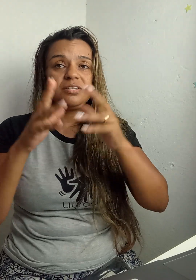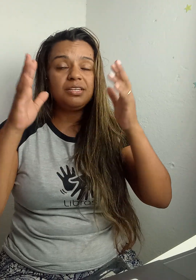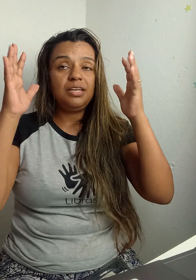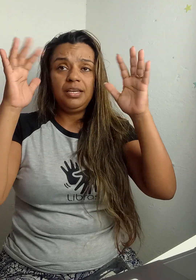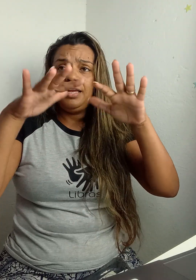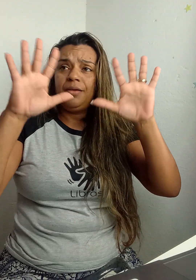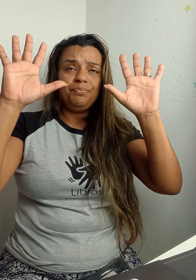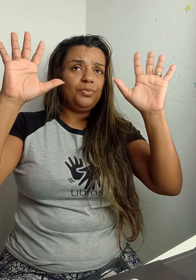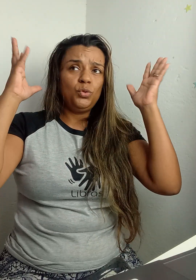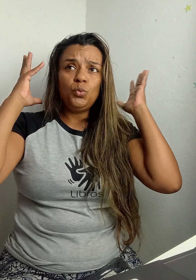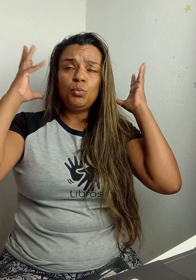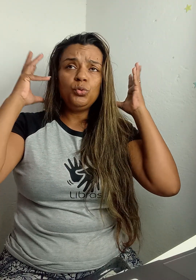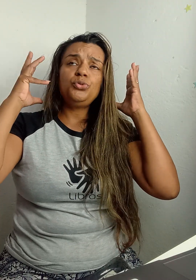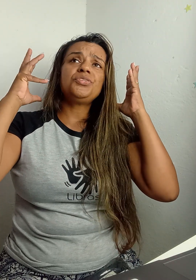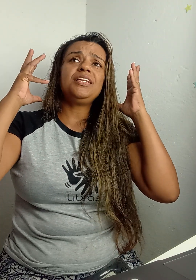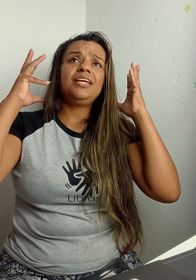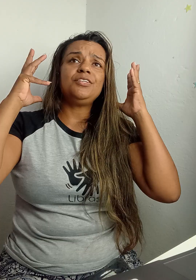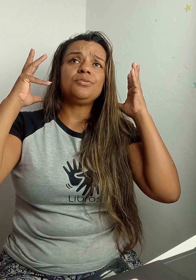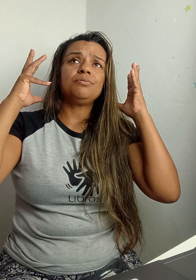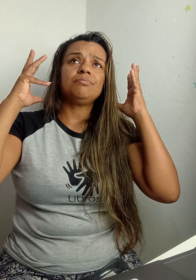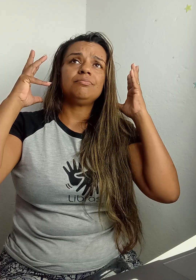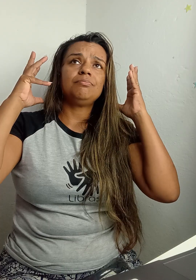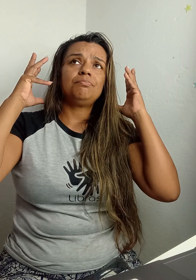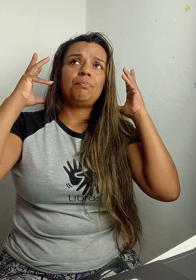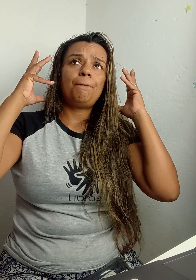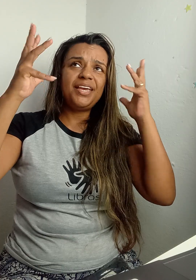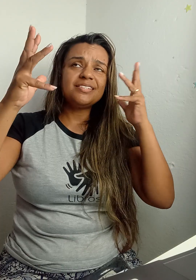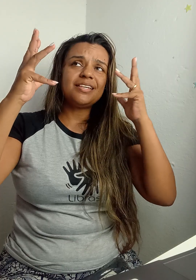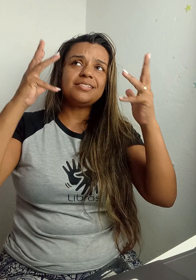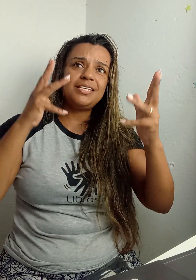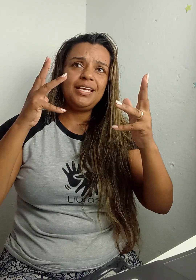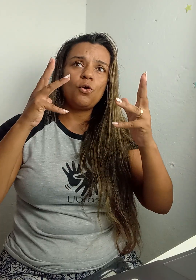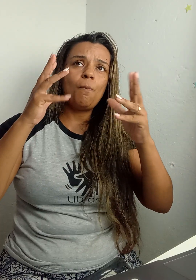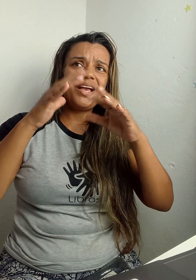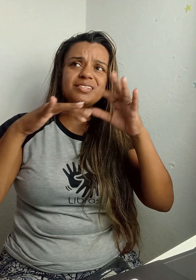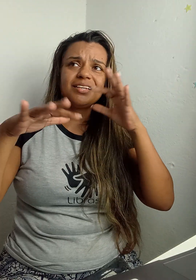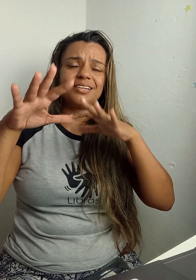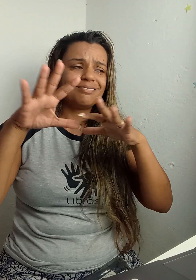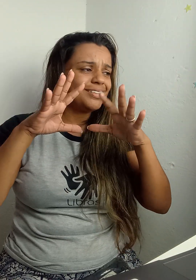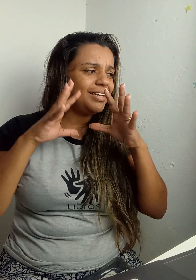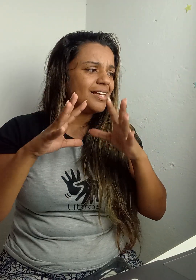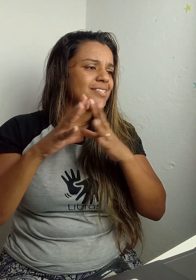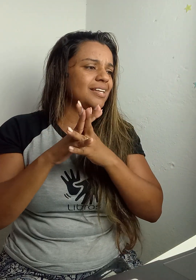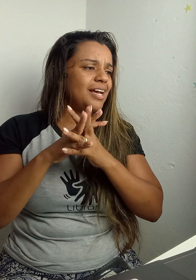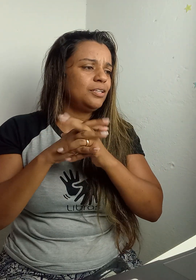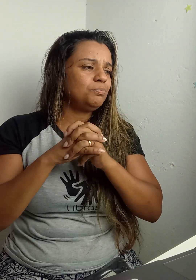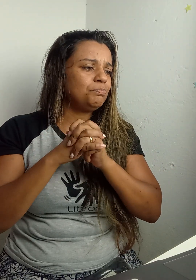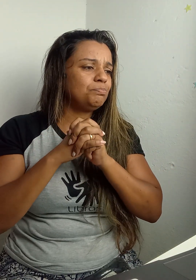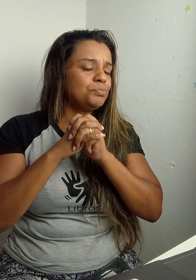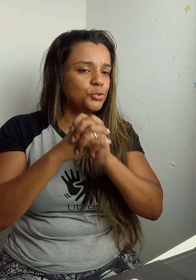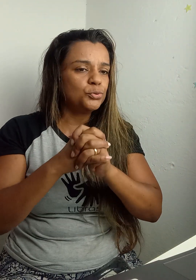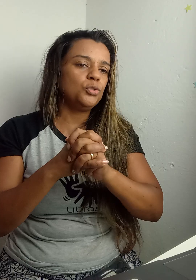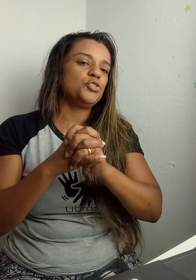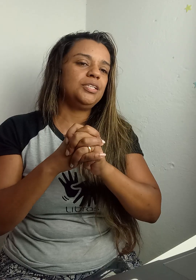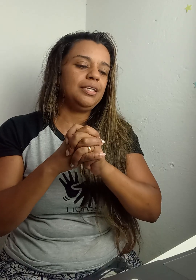vivesse no mundo do silêncio. Pensa assim, começa a criar cenário para o surdo te